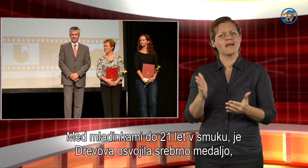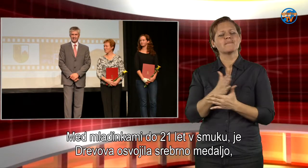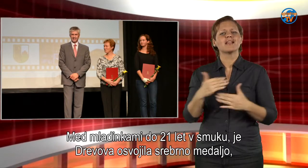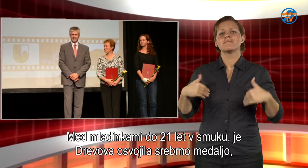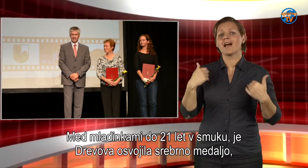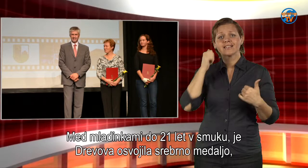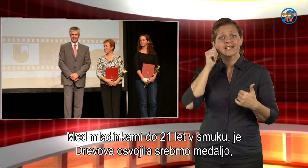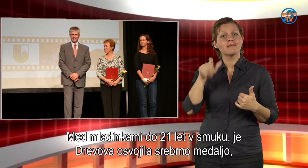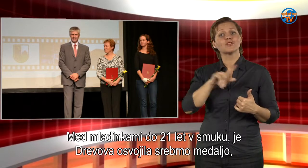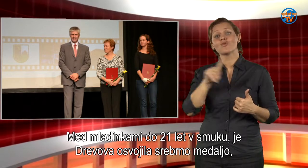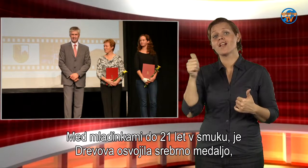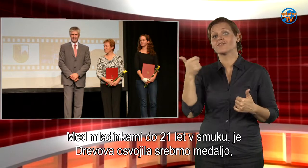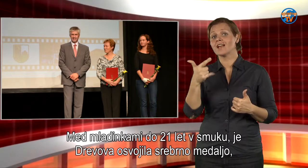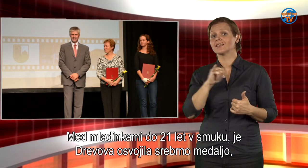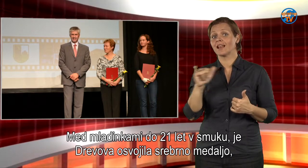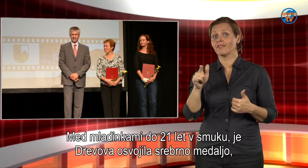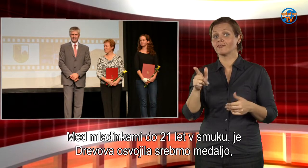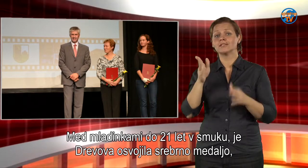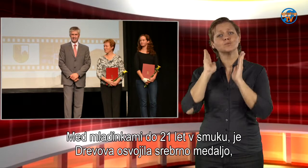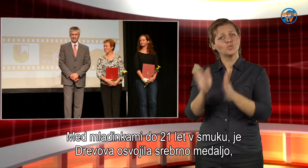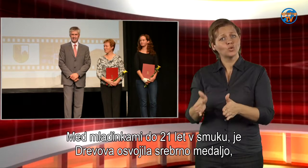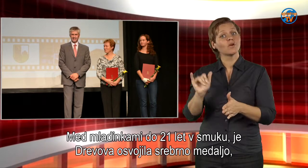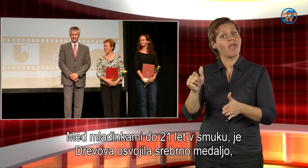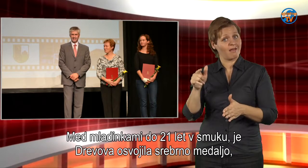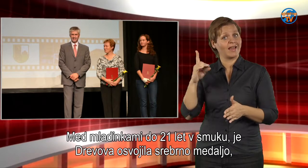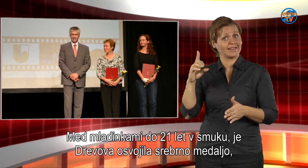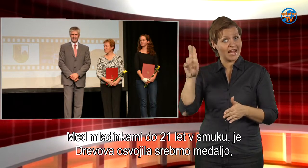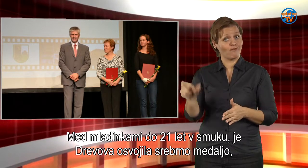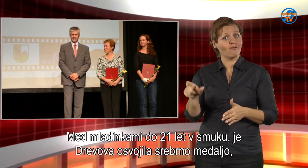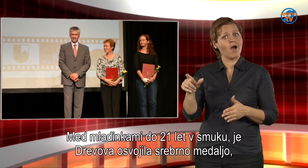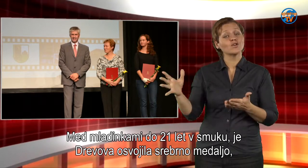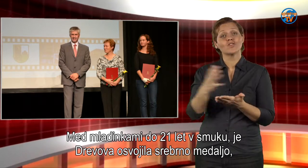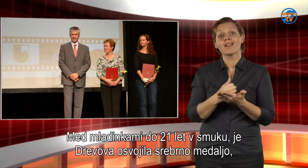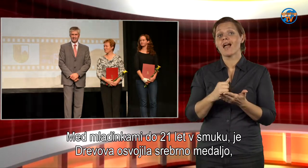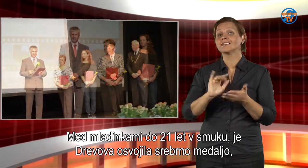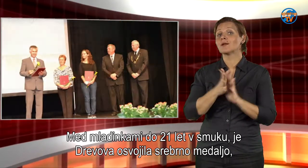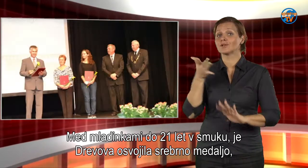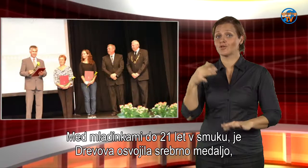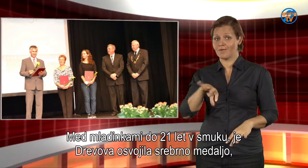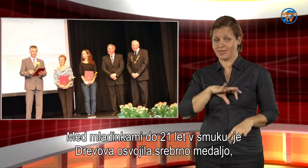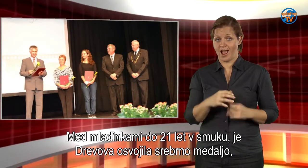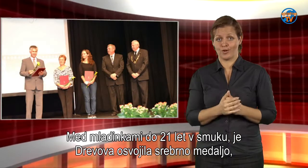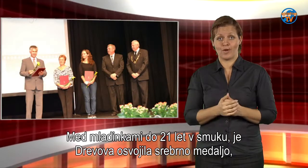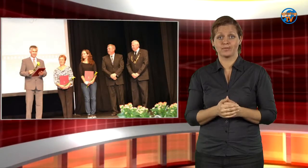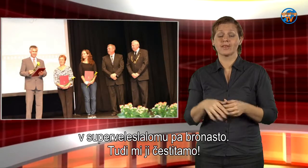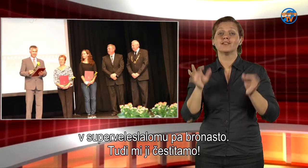Med mladinkami do 21 let v smuku je Drevova osvojila srebrno medaljo, v superveleslalomu